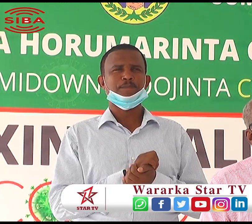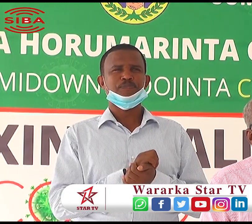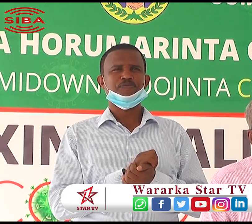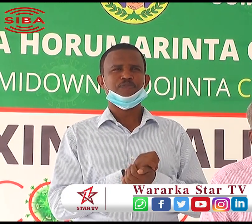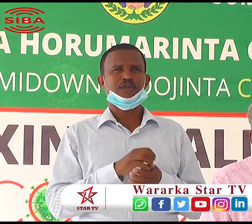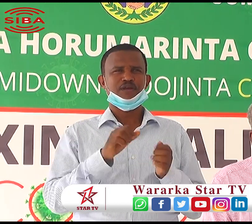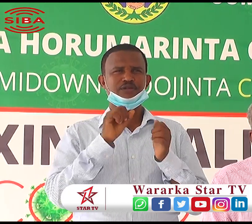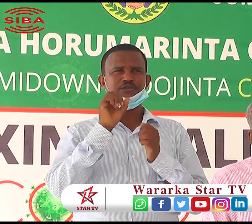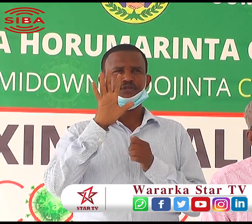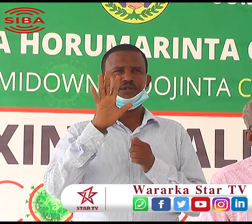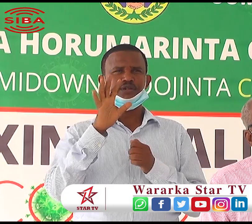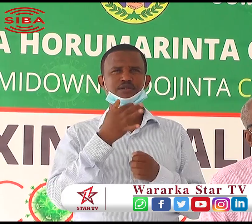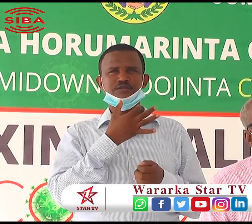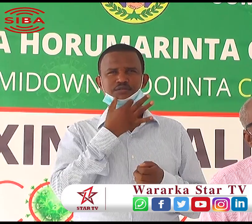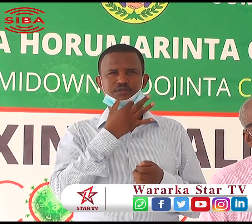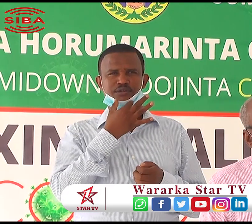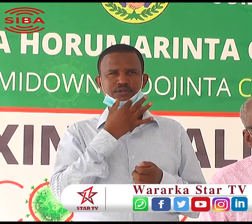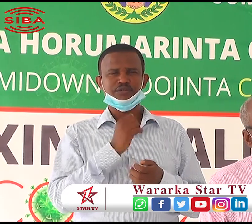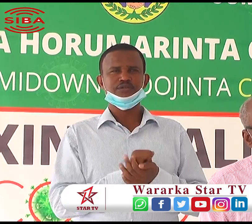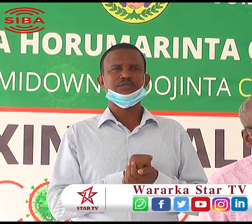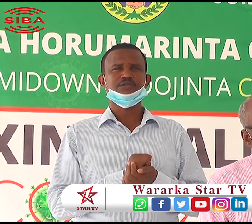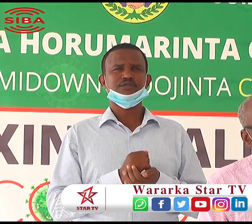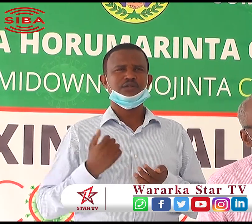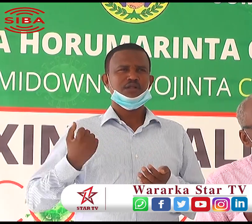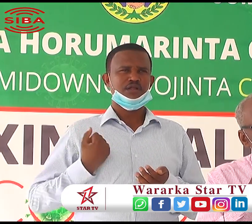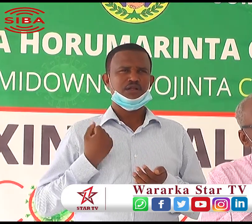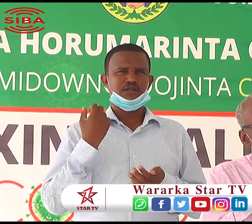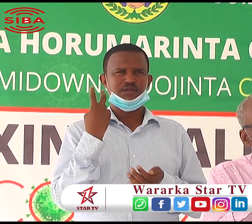5 waa rag 2 waa dumar